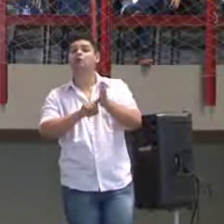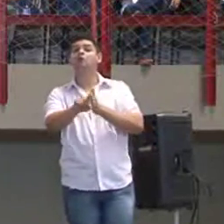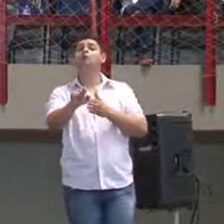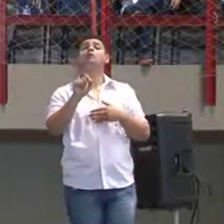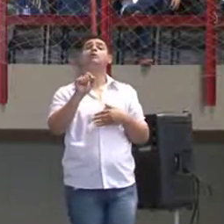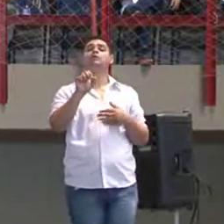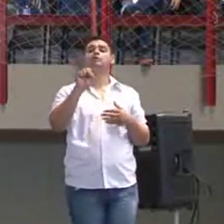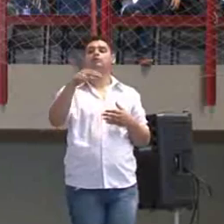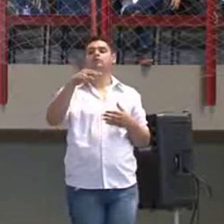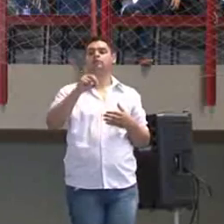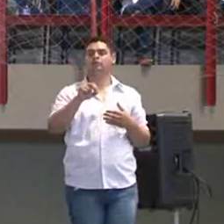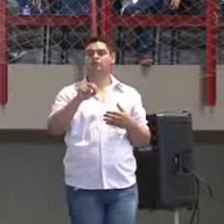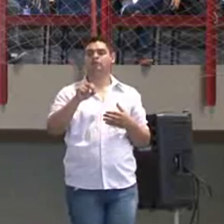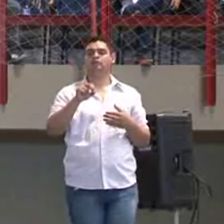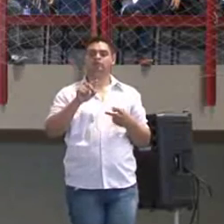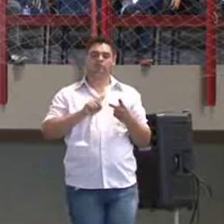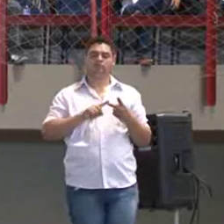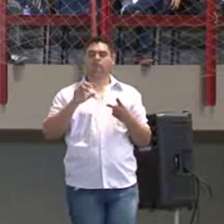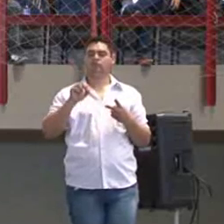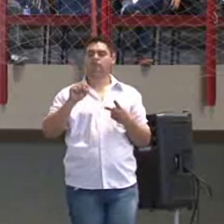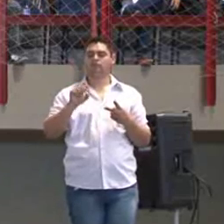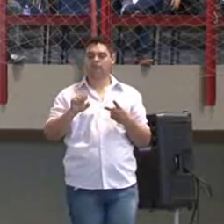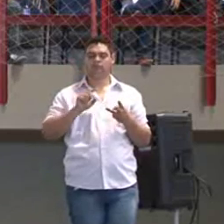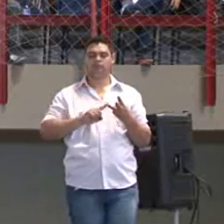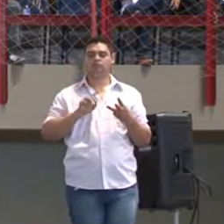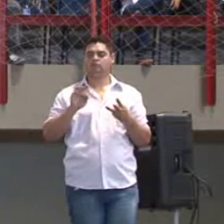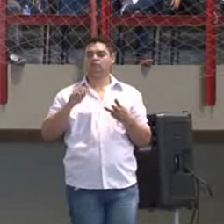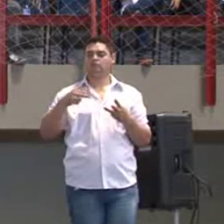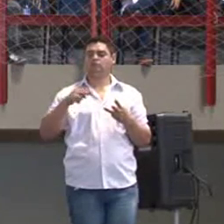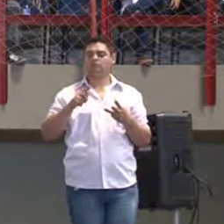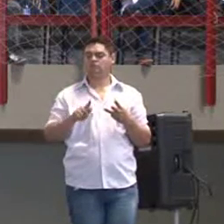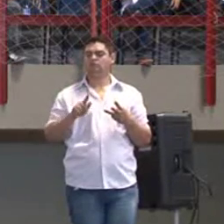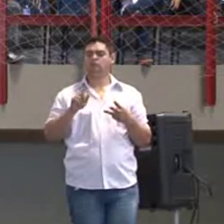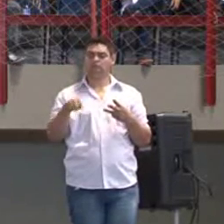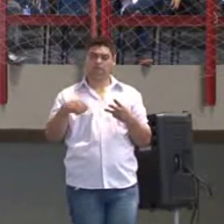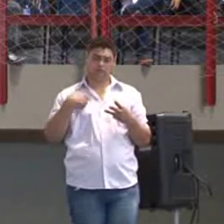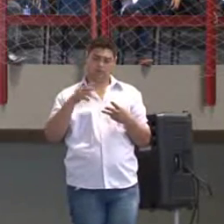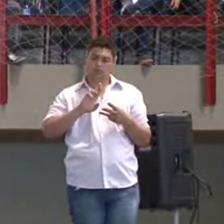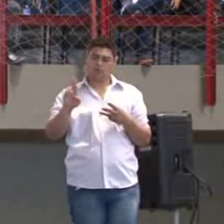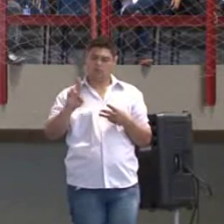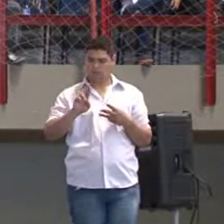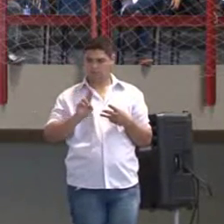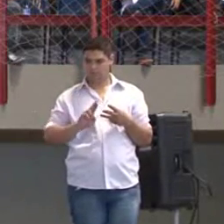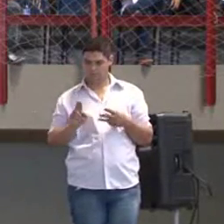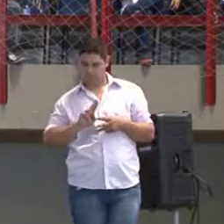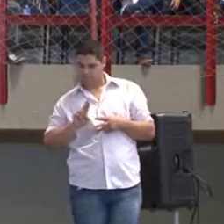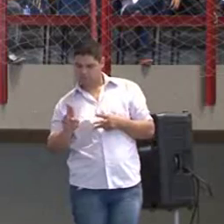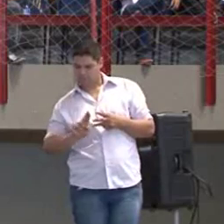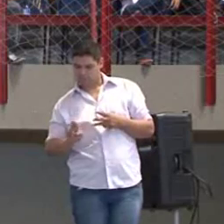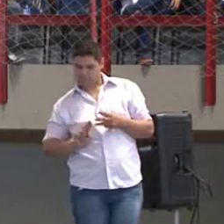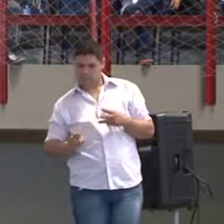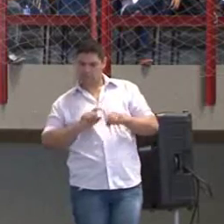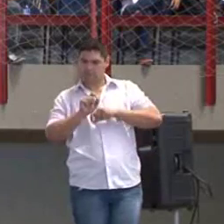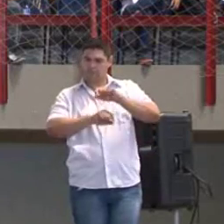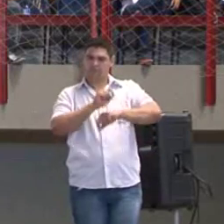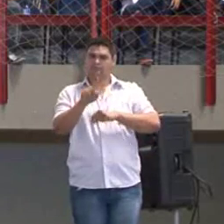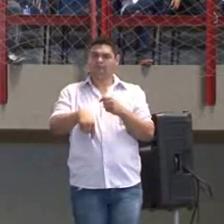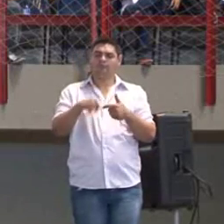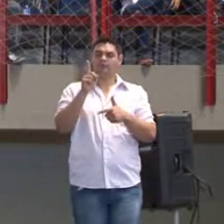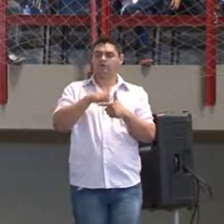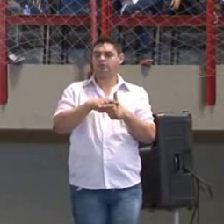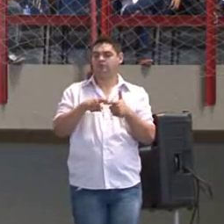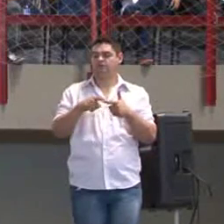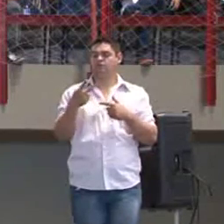cosseno e tangente? Seno, cosseno e tangente é o nome que a gente dá toda vez que você divide